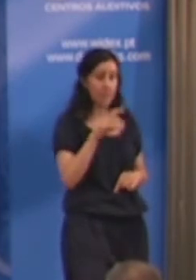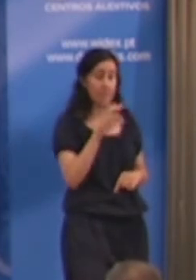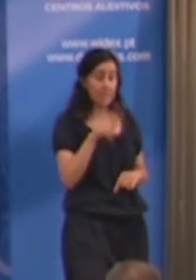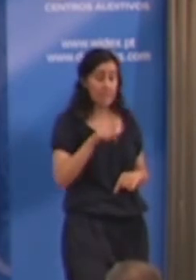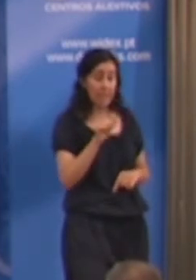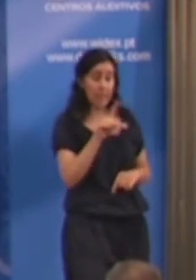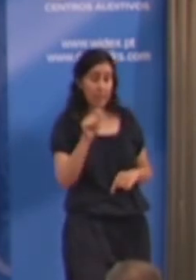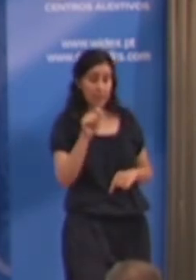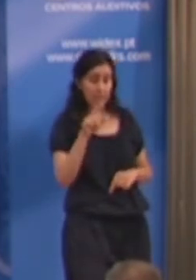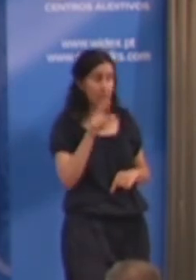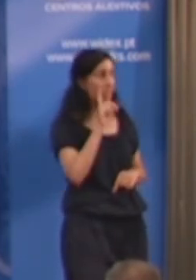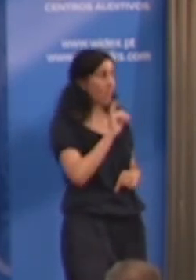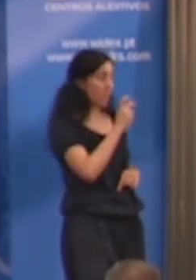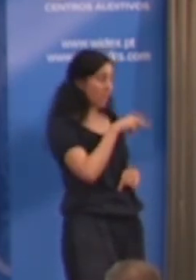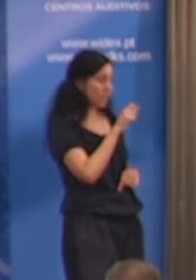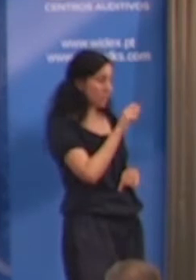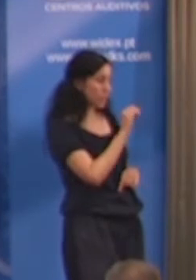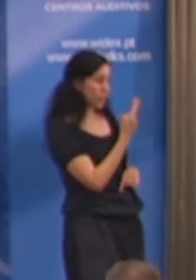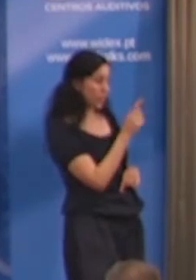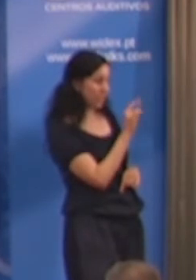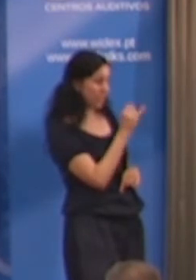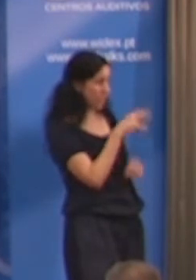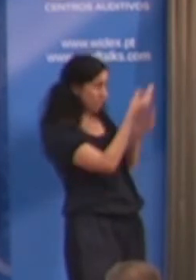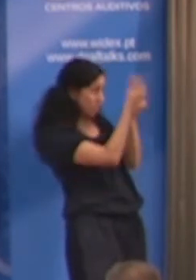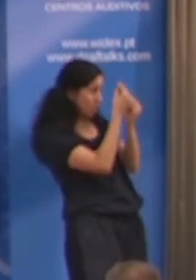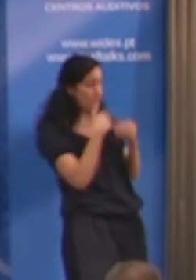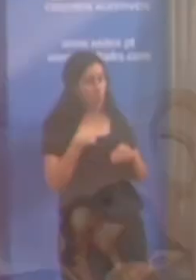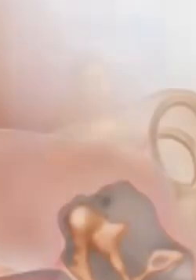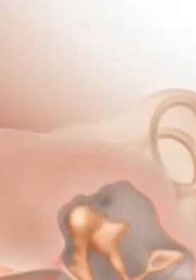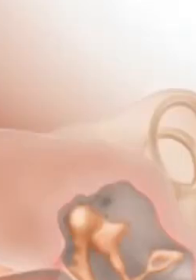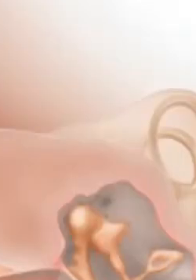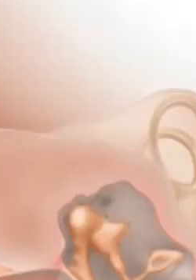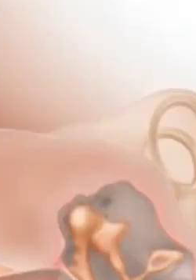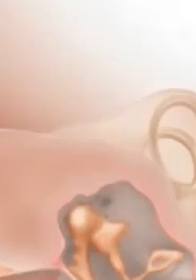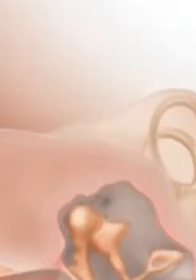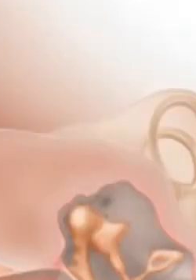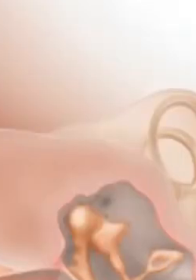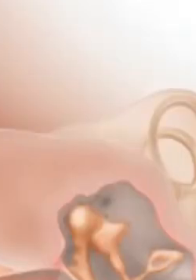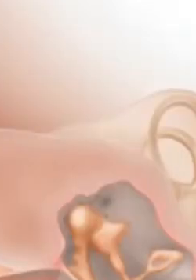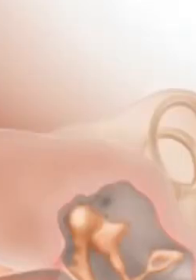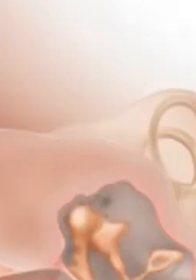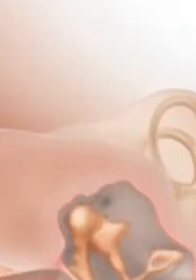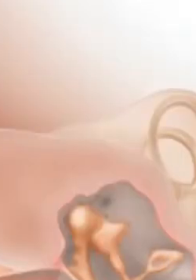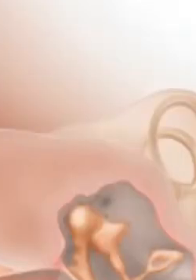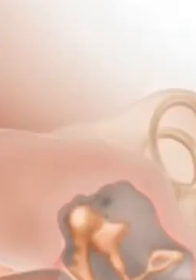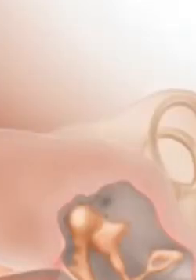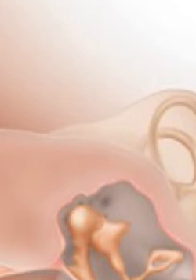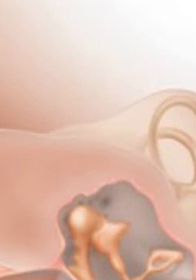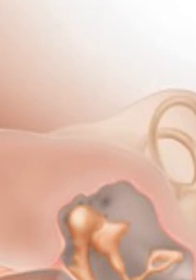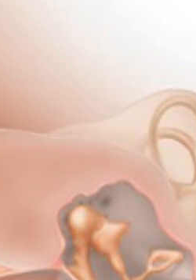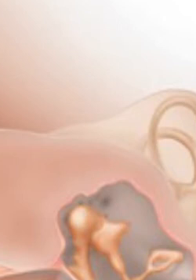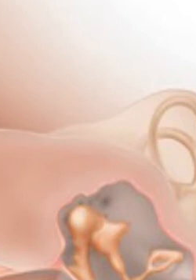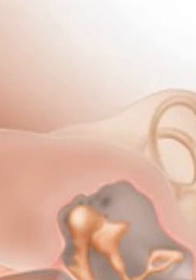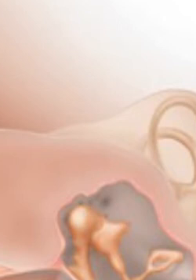portanto, novamente aprendi a ouvir de uma forma diferente. Se uma pessoa a quem põe um aparelho